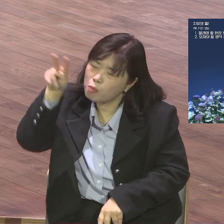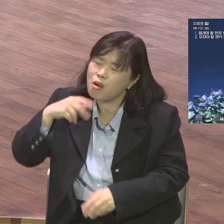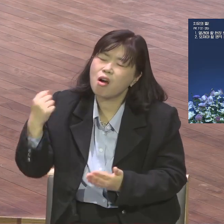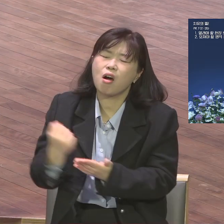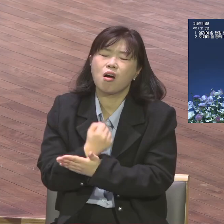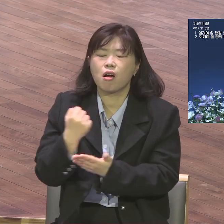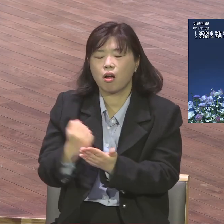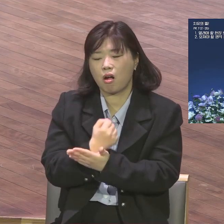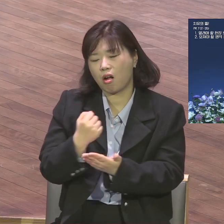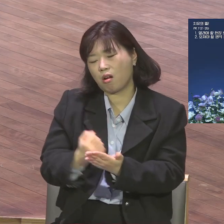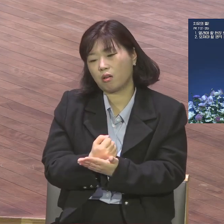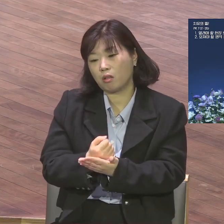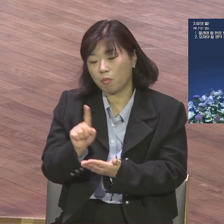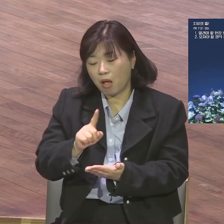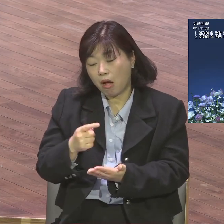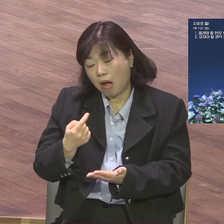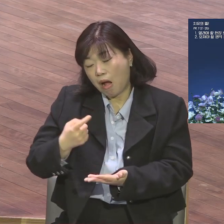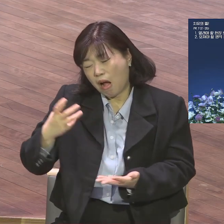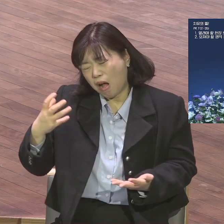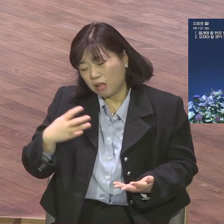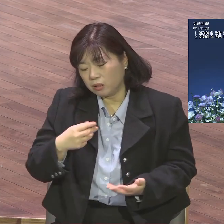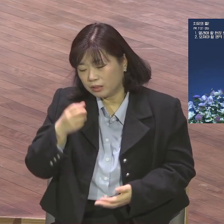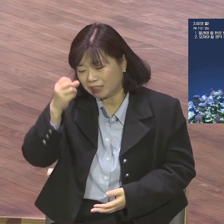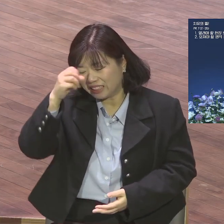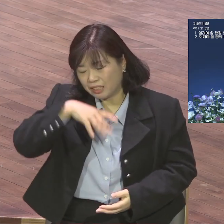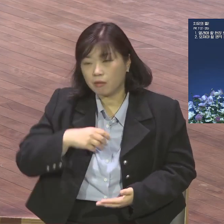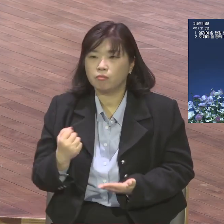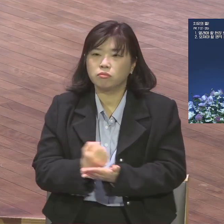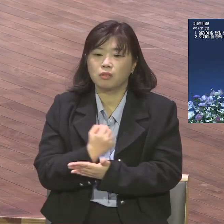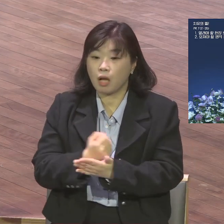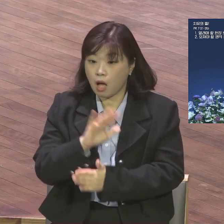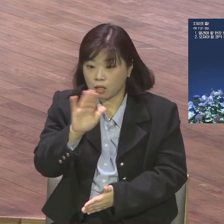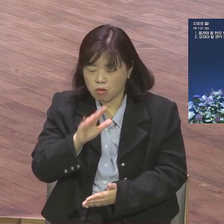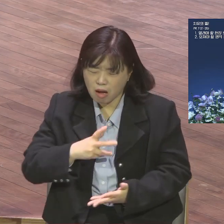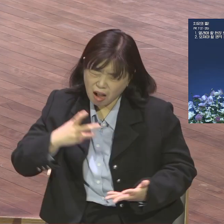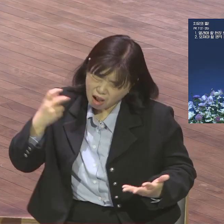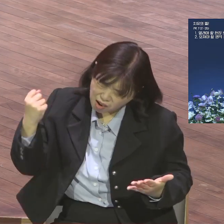아주 깊은 탄식 그랬어요. 아주 깊은 탄식.